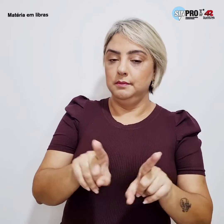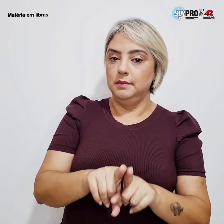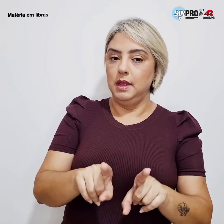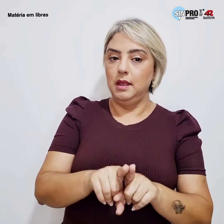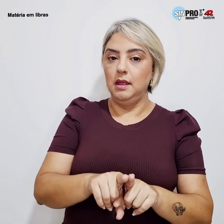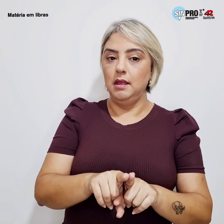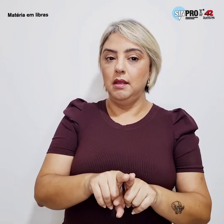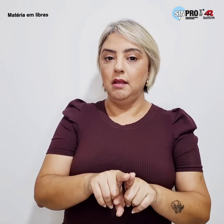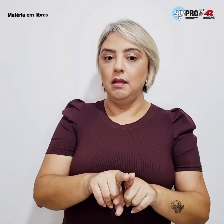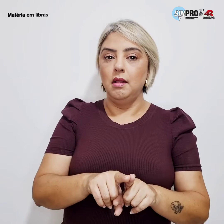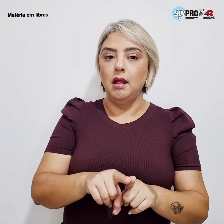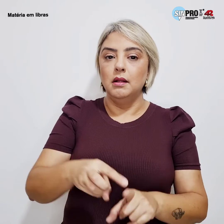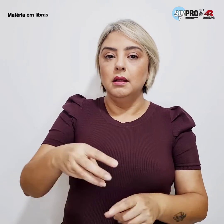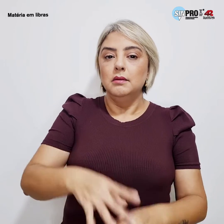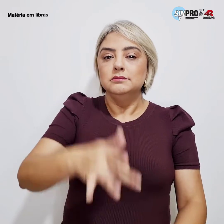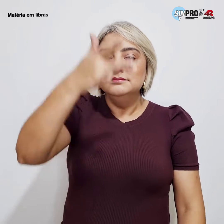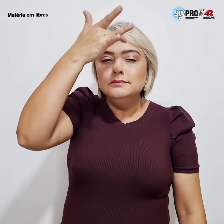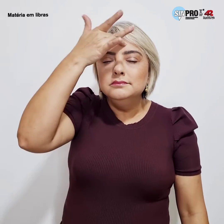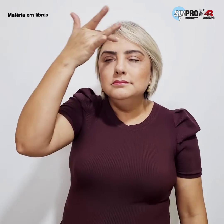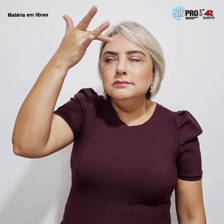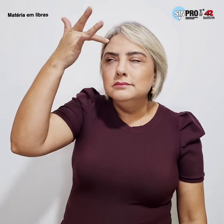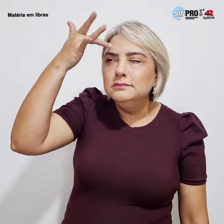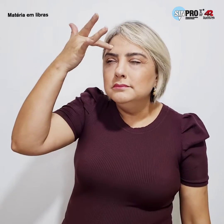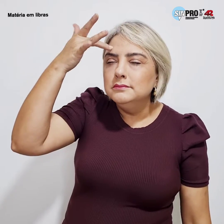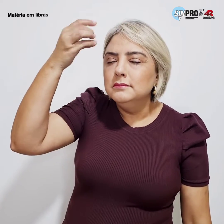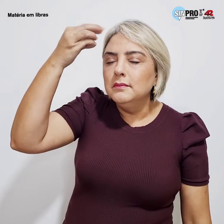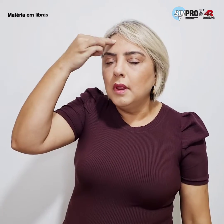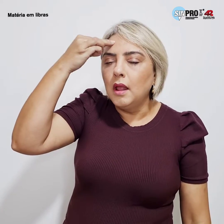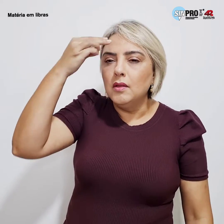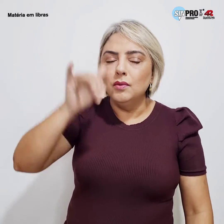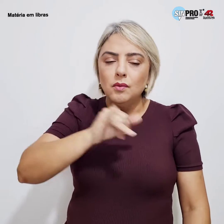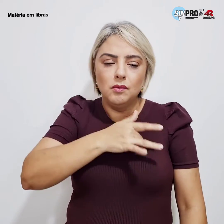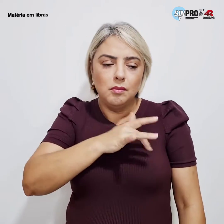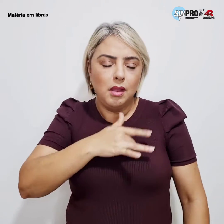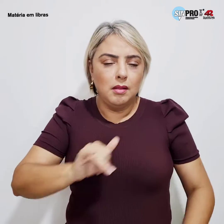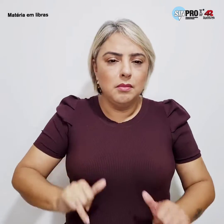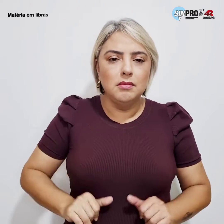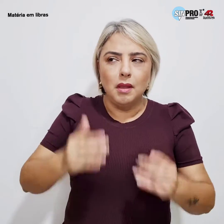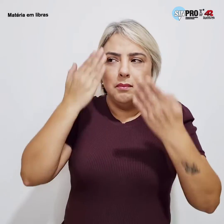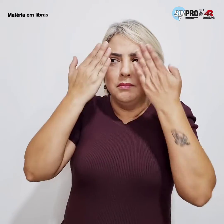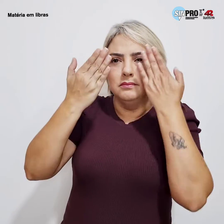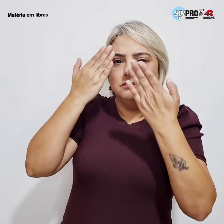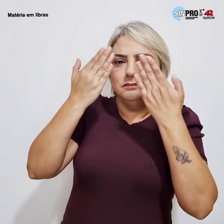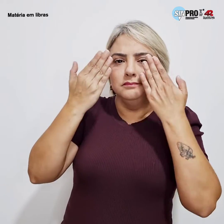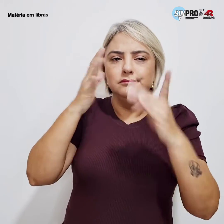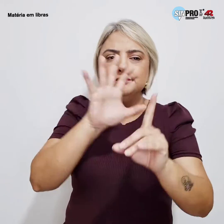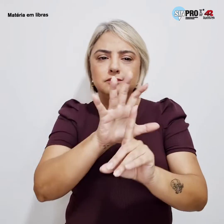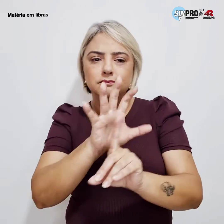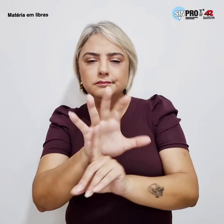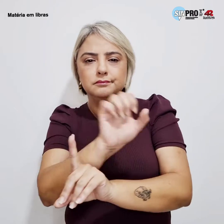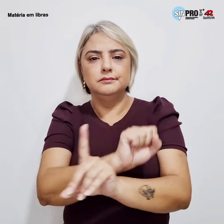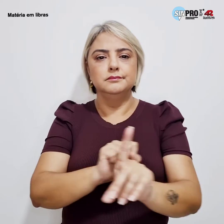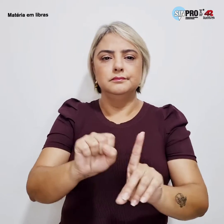estafa mental e o sofrimento psíquico que tem acometido a sociedade como um